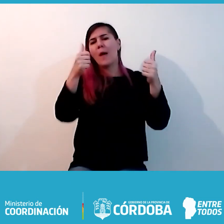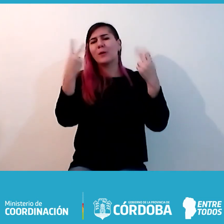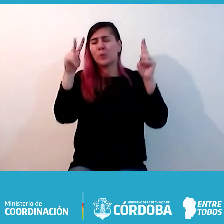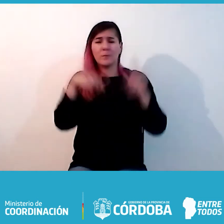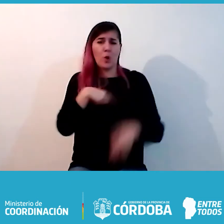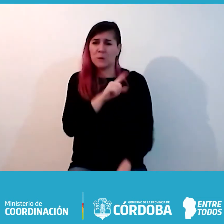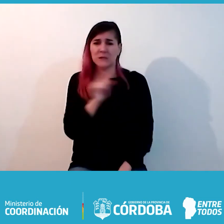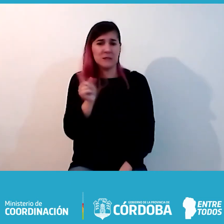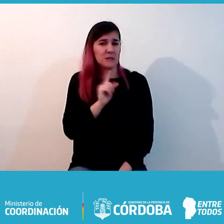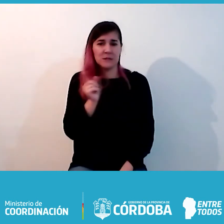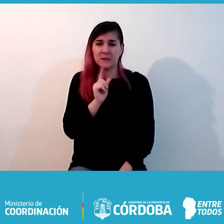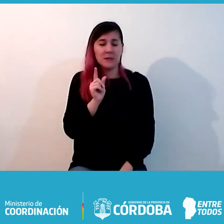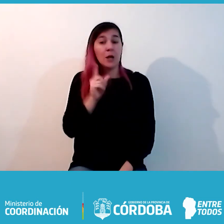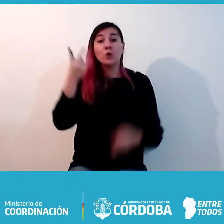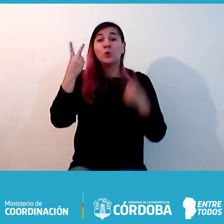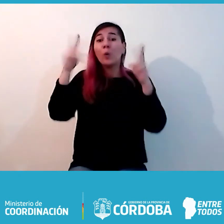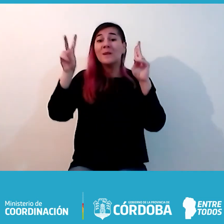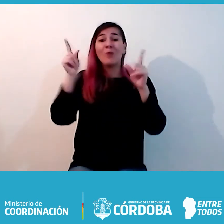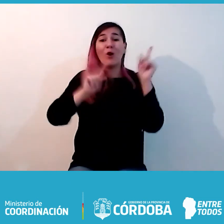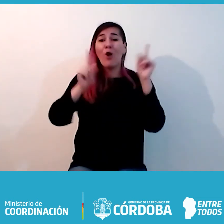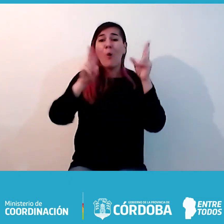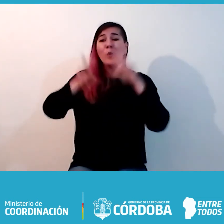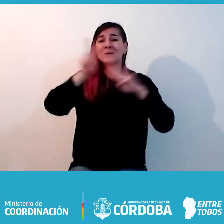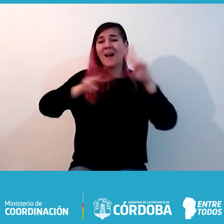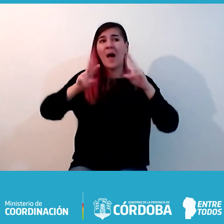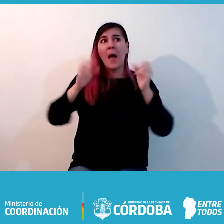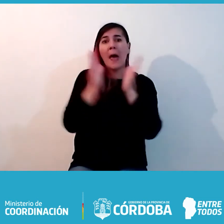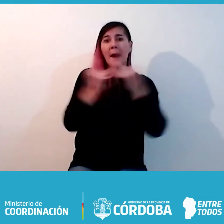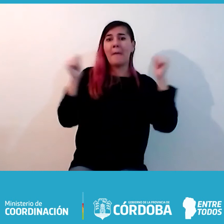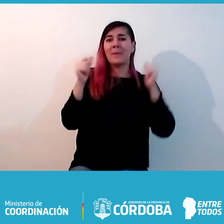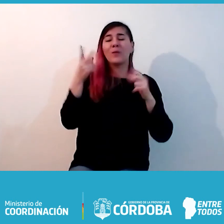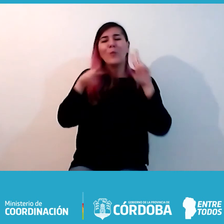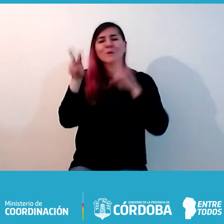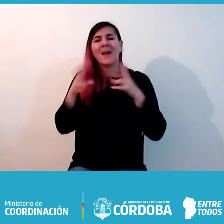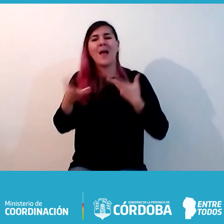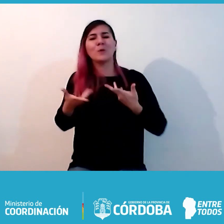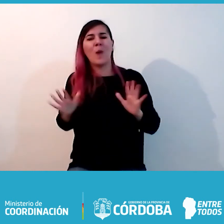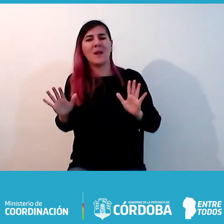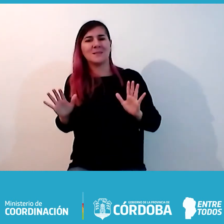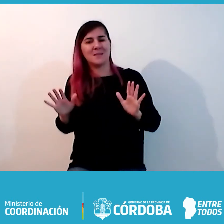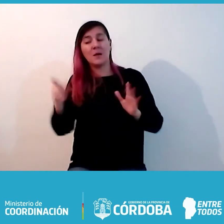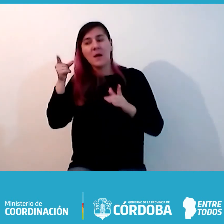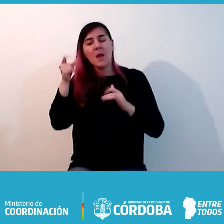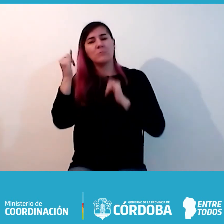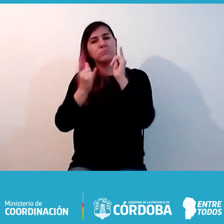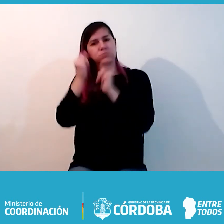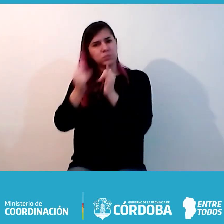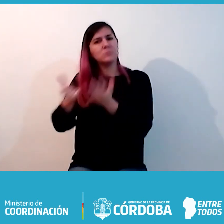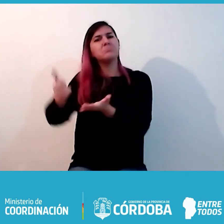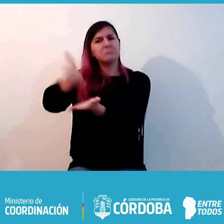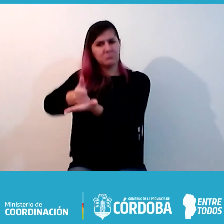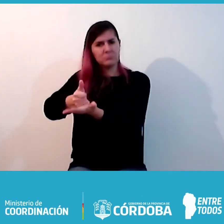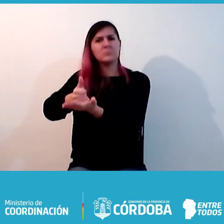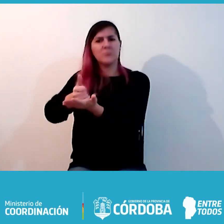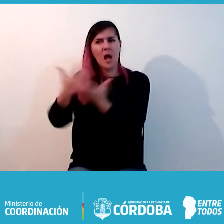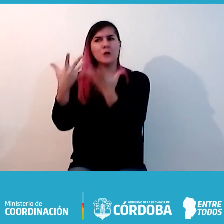es, debido a que en realidad el turismo no busca rapidez, sino naturaleza. Relata que estuvo presente ayudando a apagar incendios y